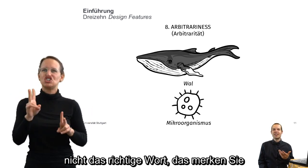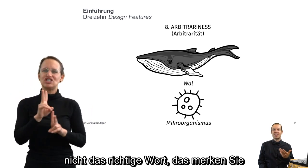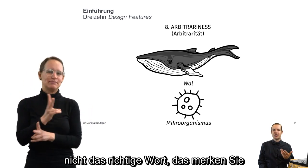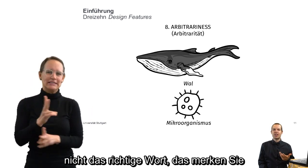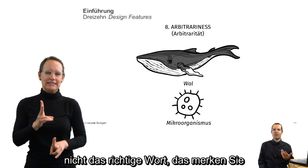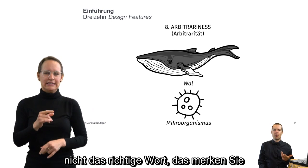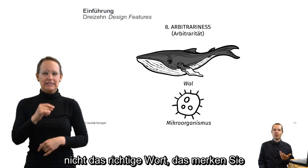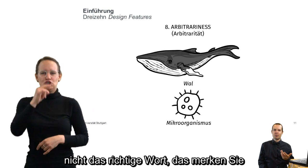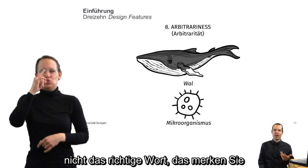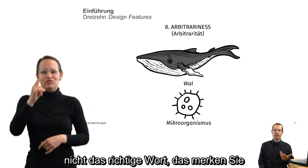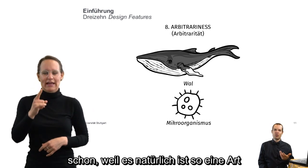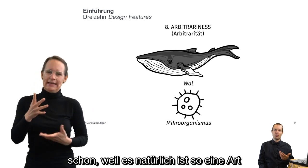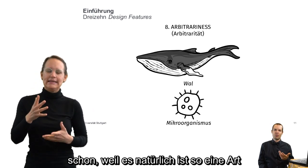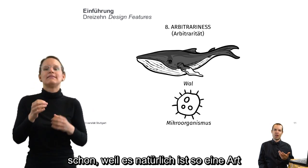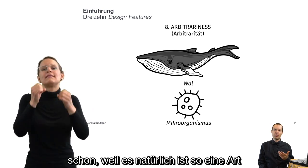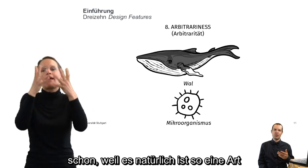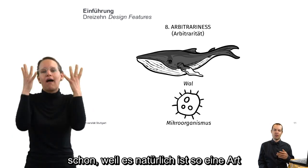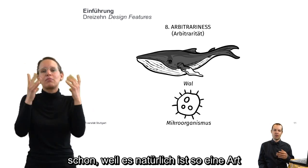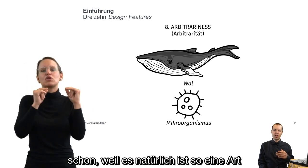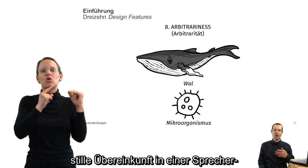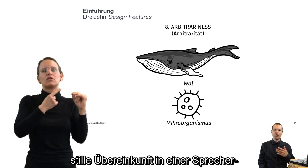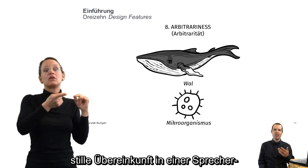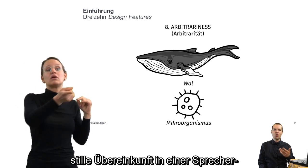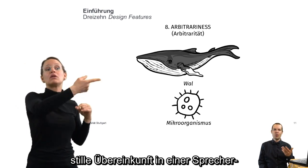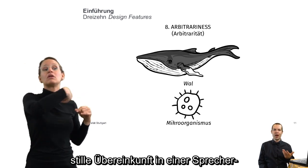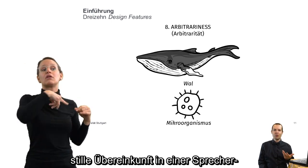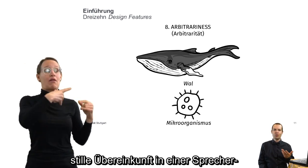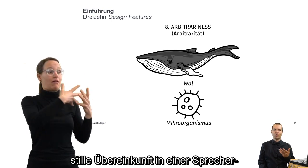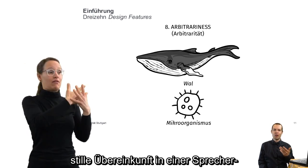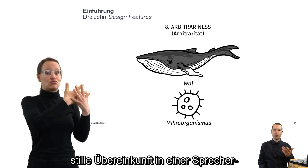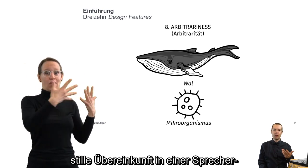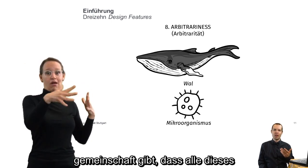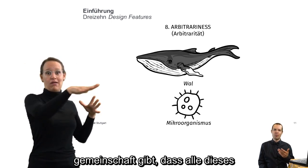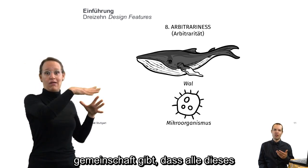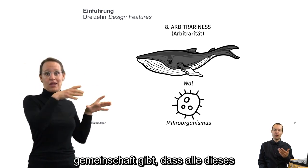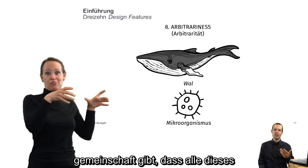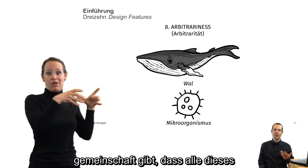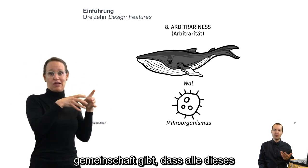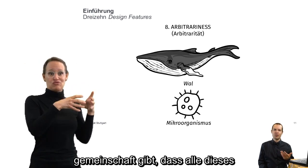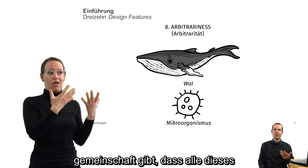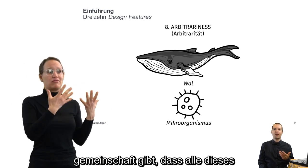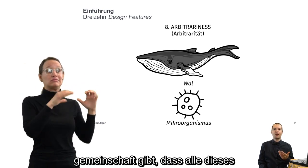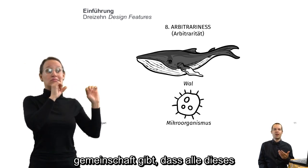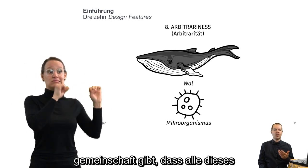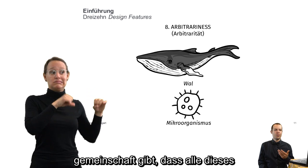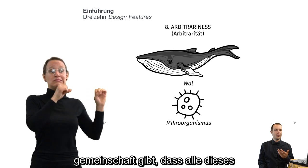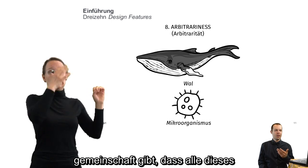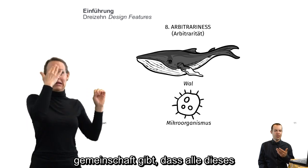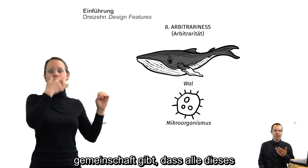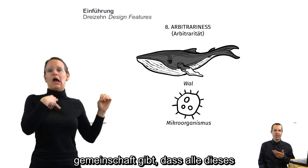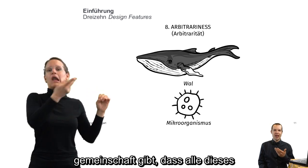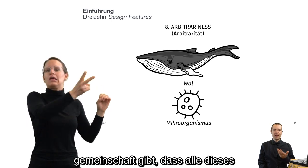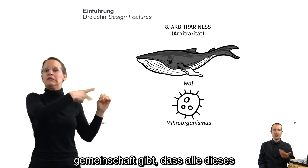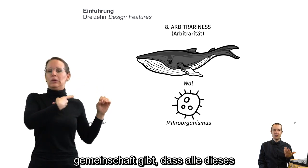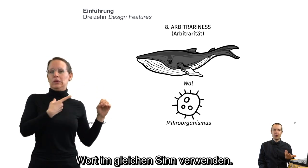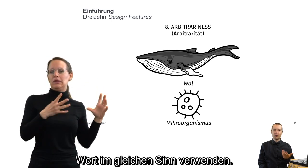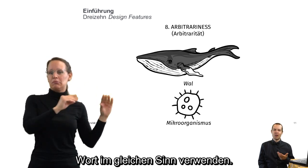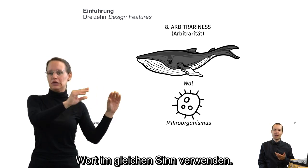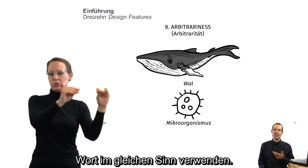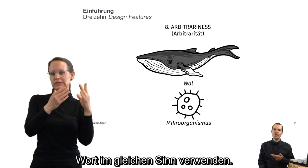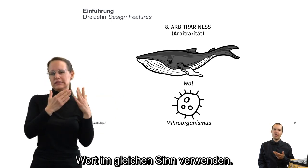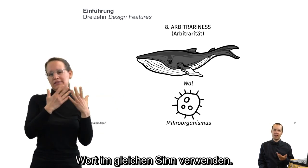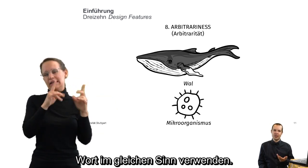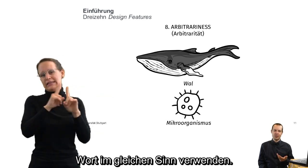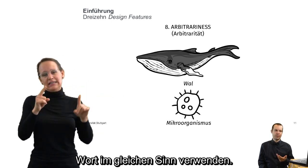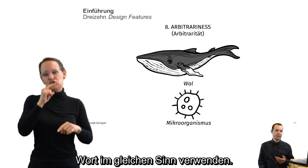Zufällig ist nicht das richtige Wort, das merken Sie schon, weil natürlich ist so eine Art stille Übereinkunft in einer Sprechergemeinschaft gibt, dass alle dieses Wort